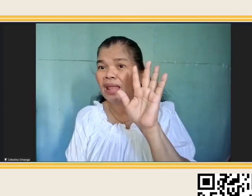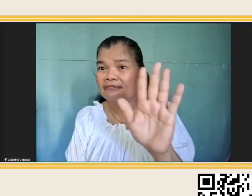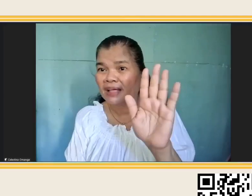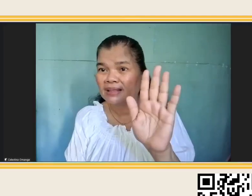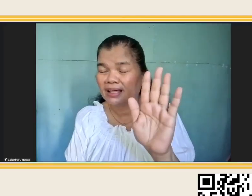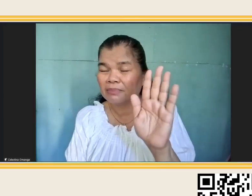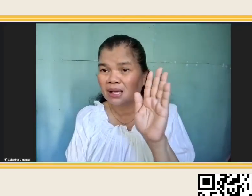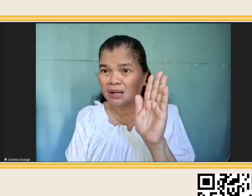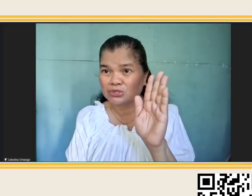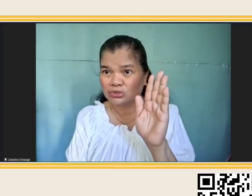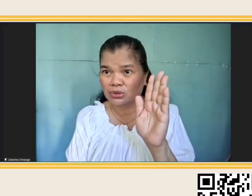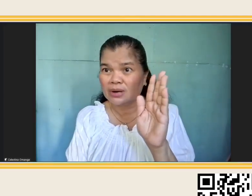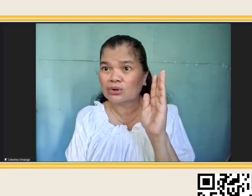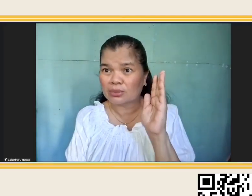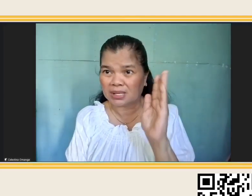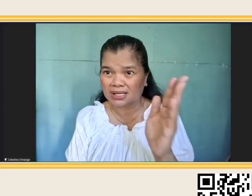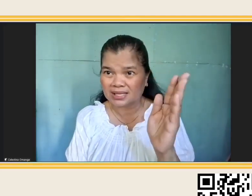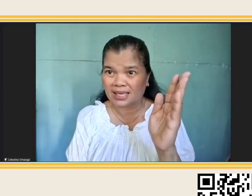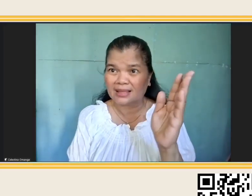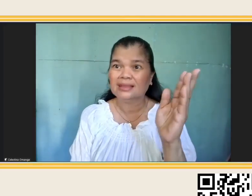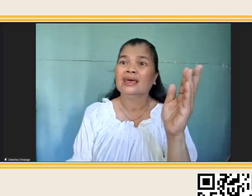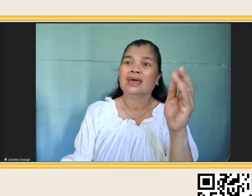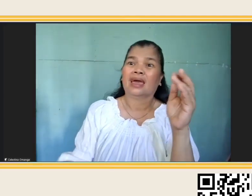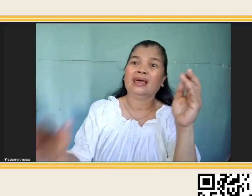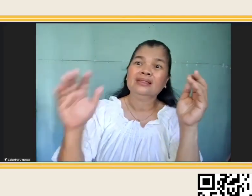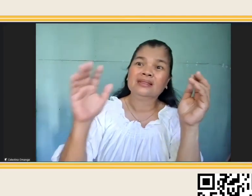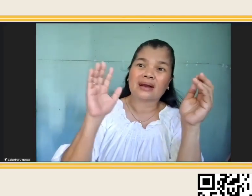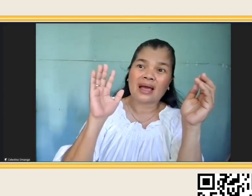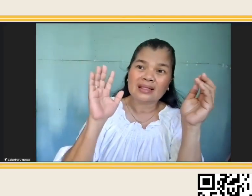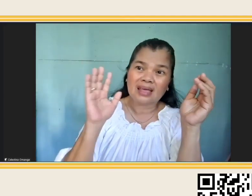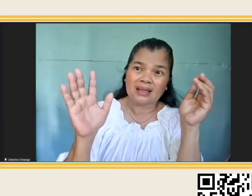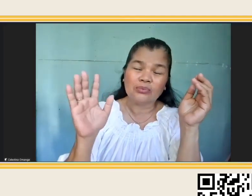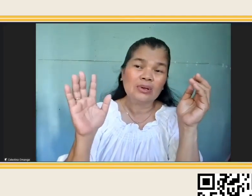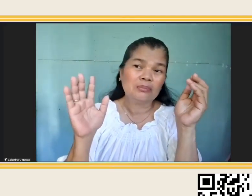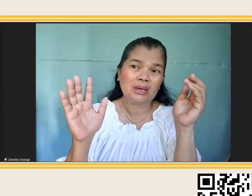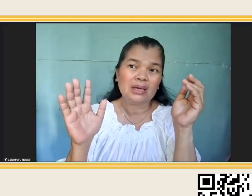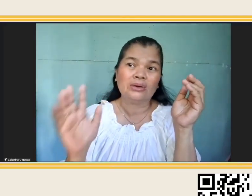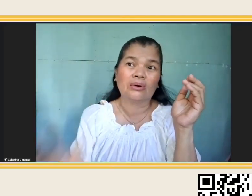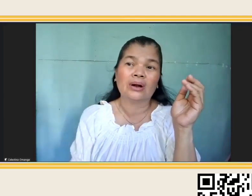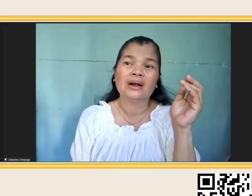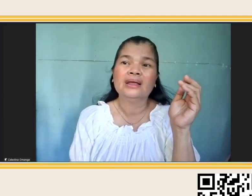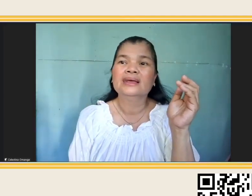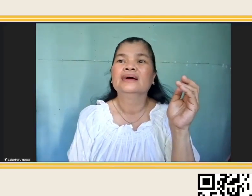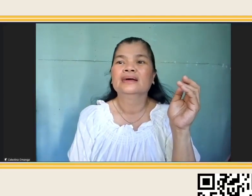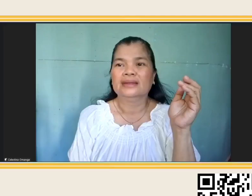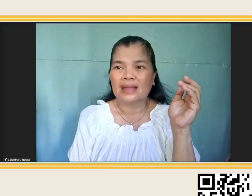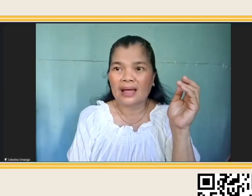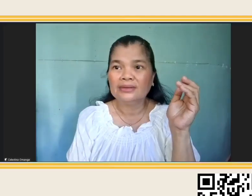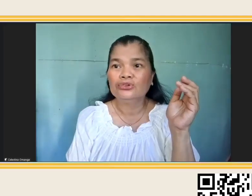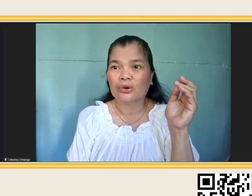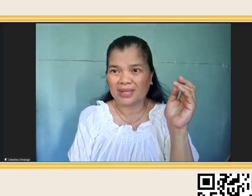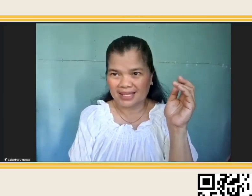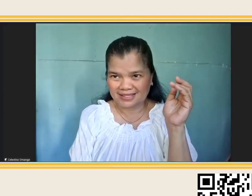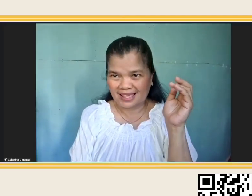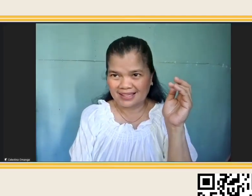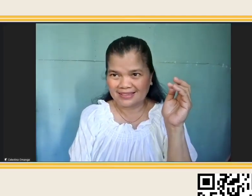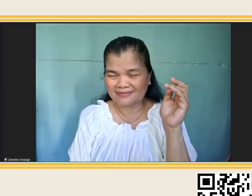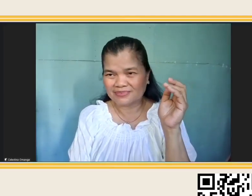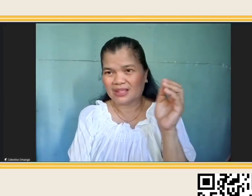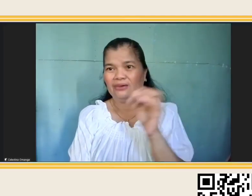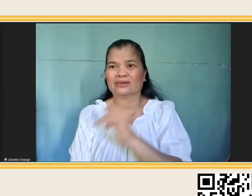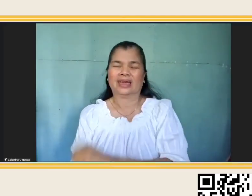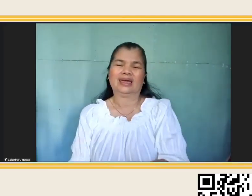so left-handed becomes your dominant hand and the right hand will be your non-dominant